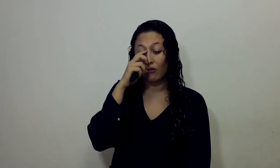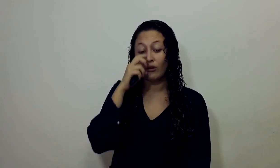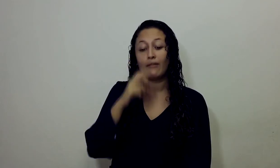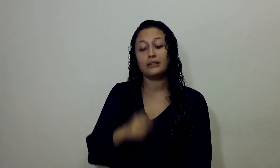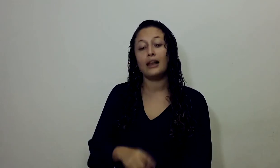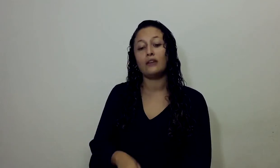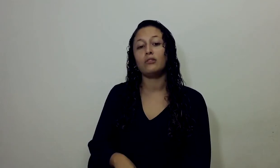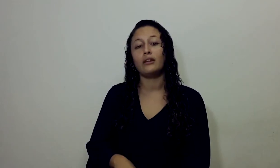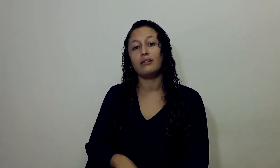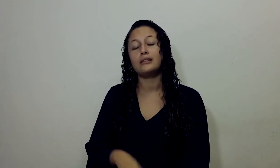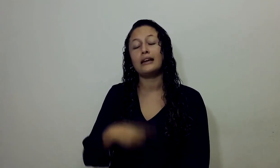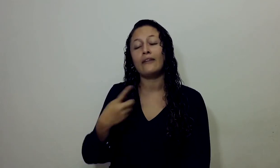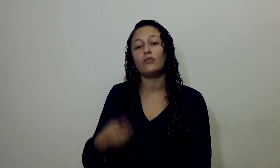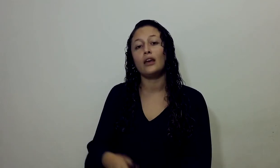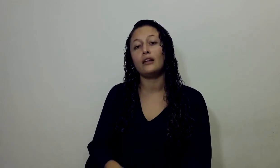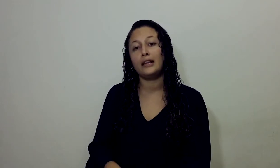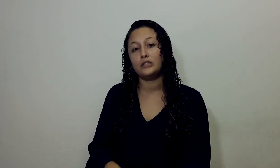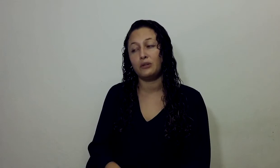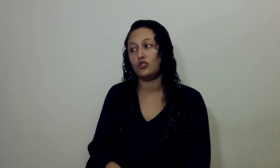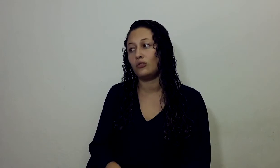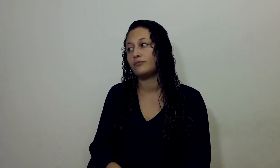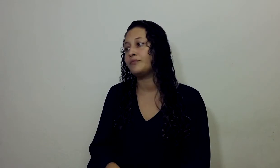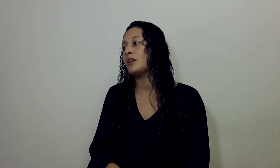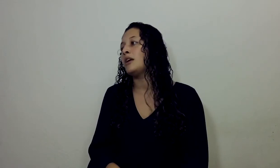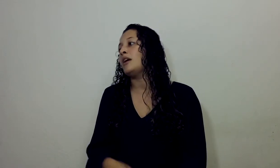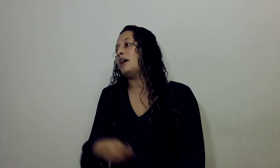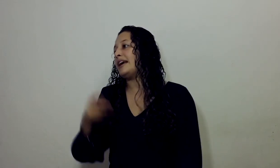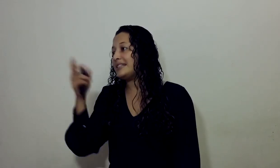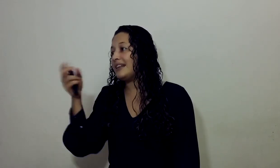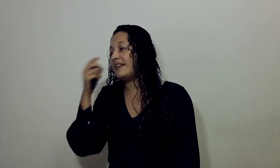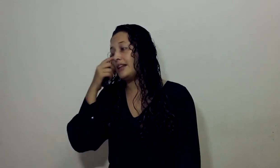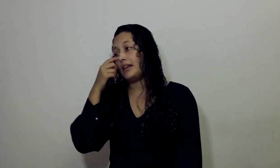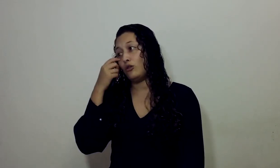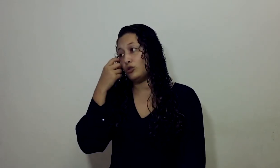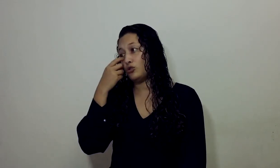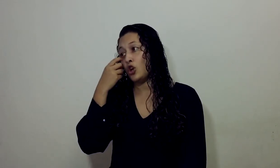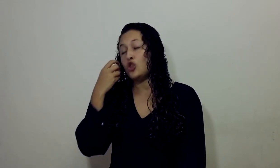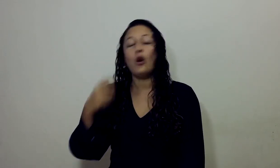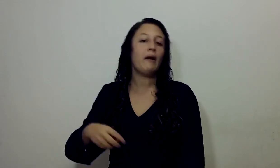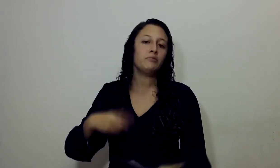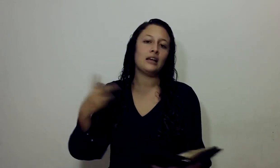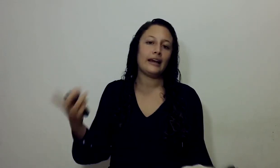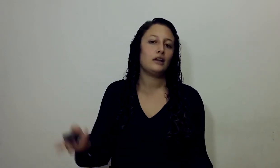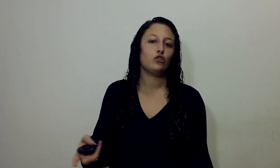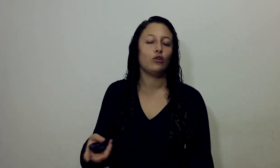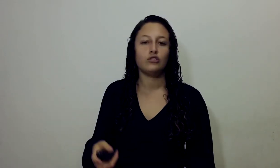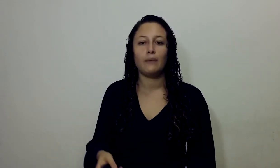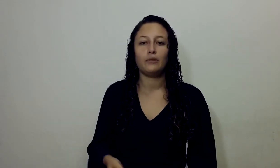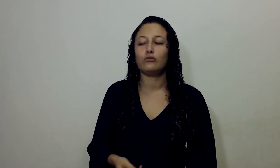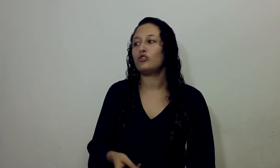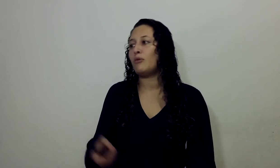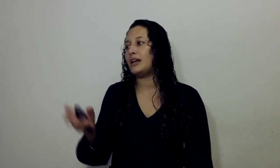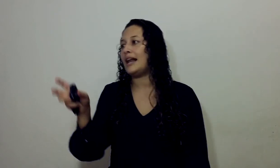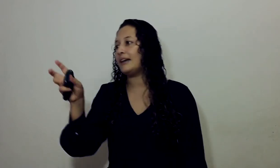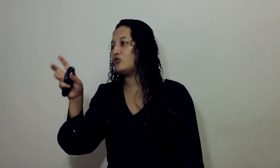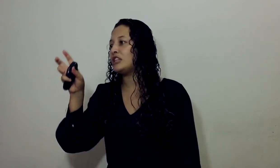Se daba Una vez al año A través del Gran día De la expresión Que se da En Daniel 8 No vamos a leer Todos los